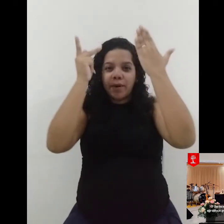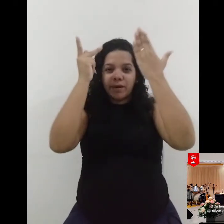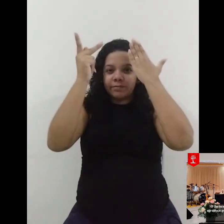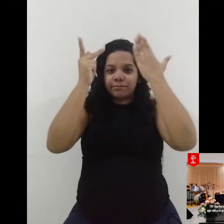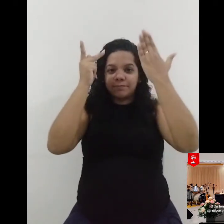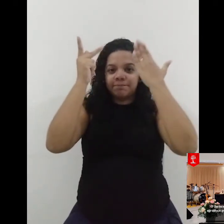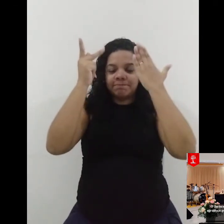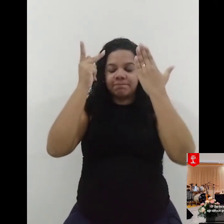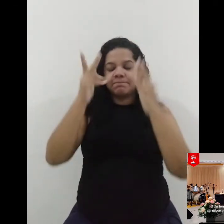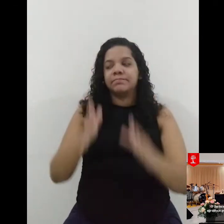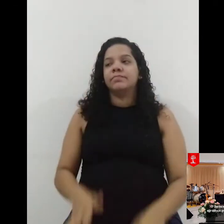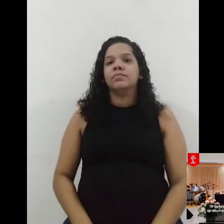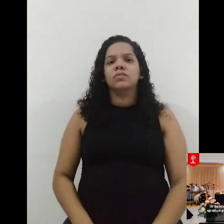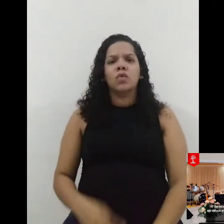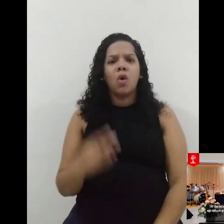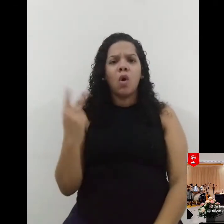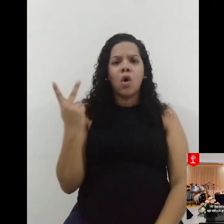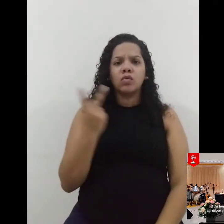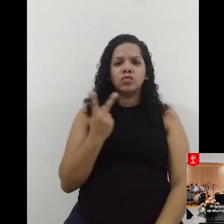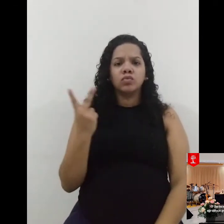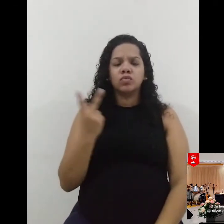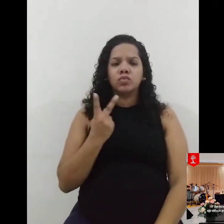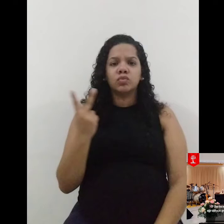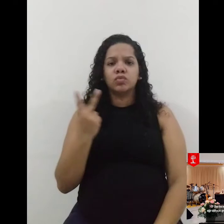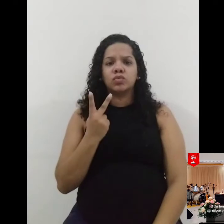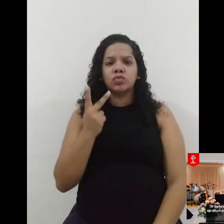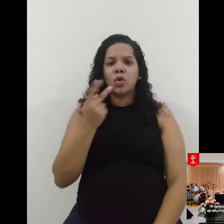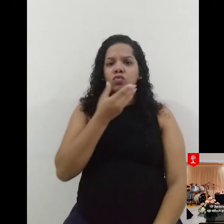em pé, orava no íntimo: